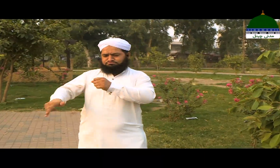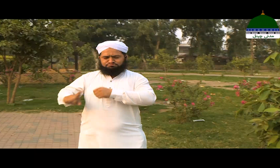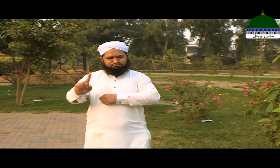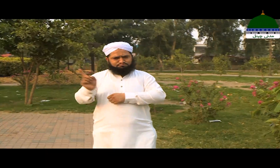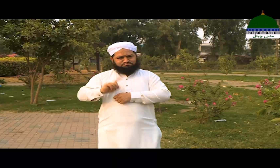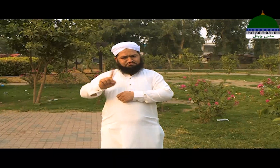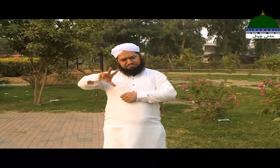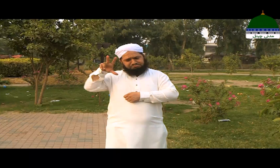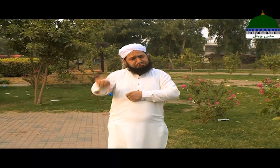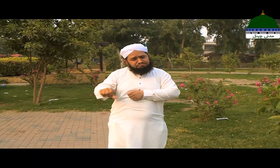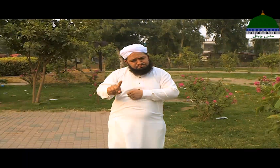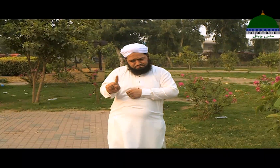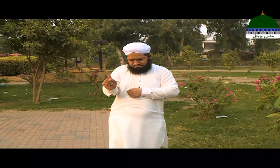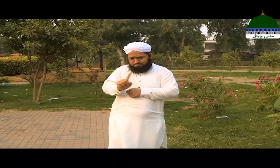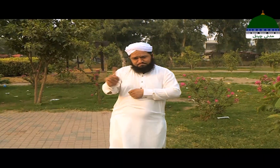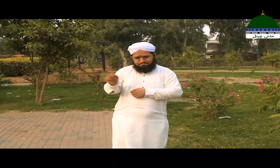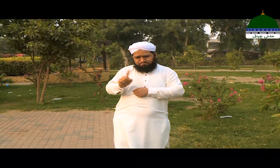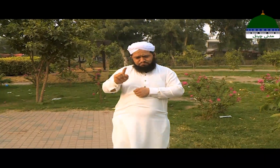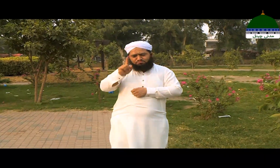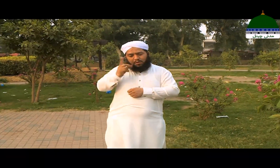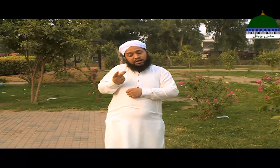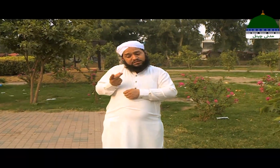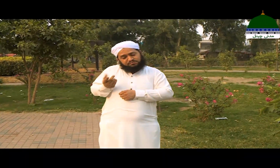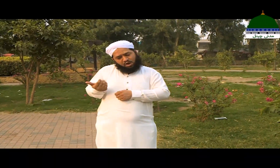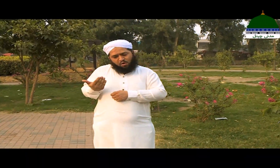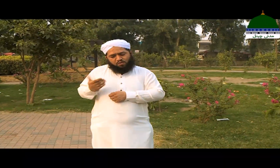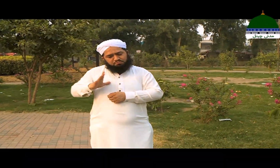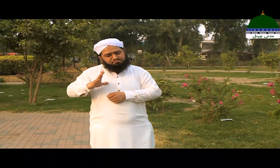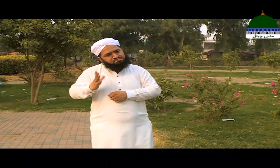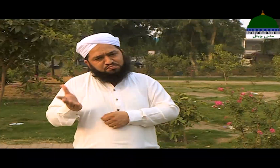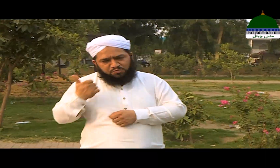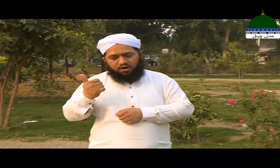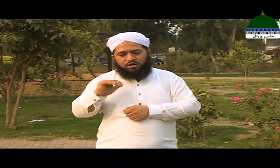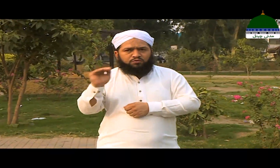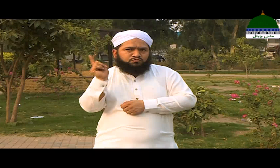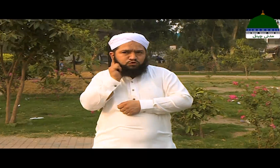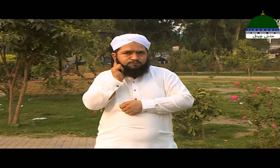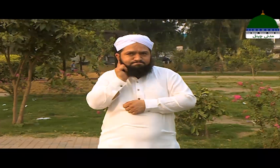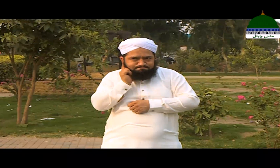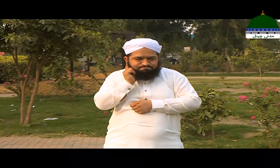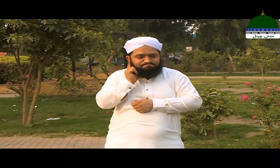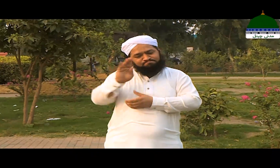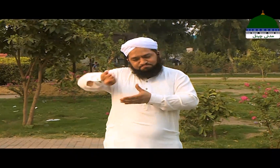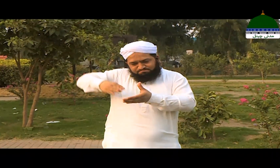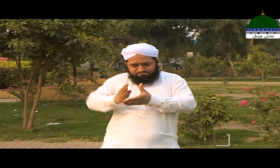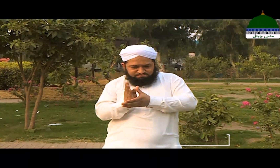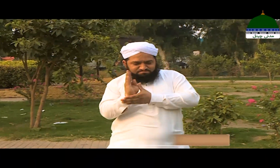ماریں گے اور نہ ہی کسی قسم کا نقصان پہنچائیں گے، جلدی سے ہمارے پاس آ جا۔ سانپ نے یہ سنا تو واپس آ گیا اور ان کی